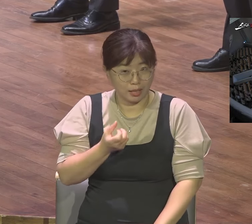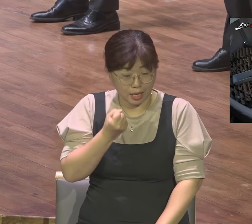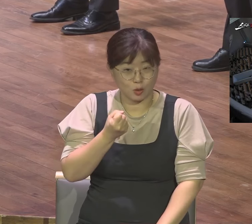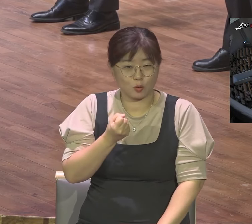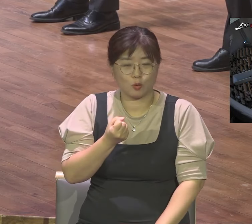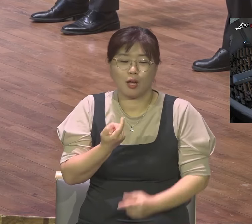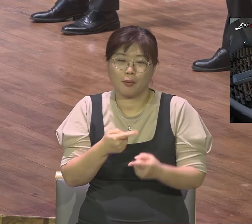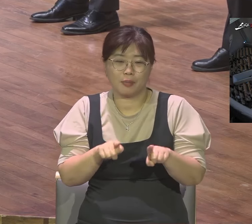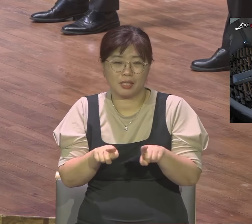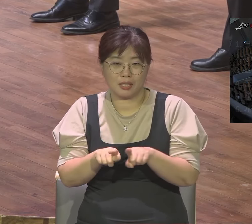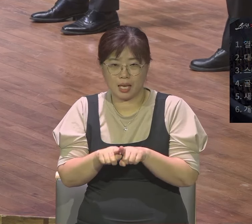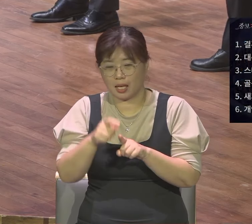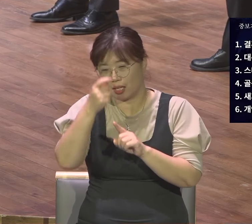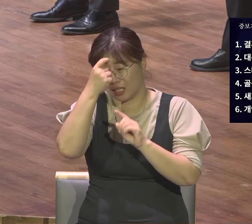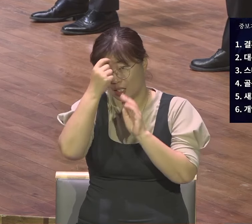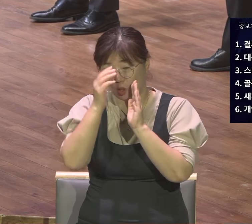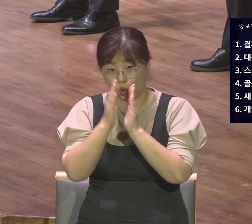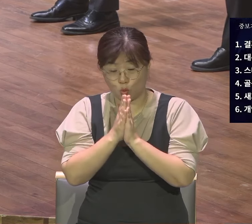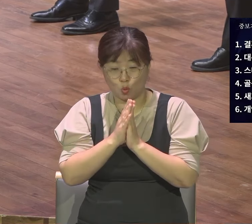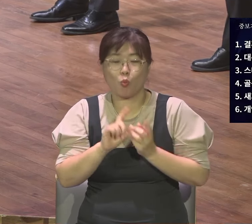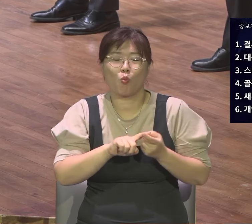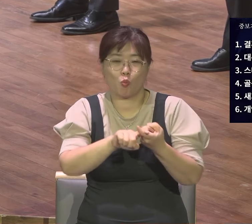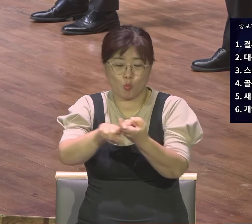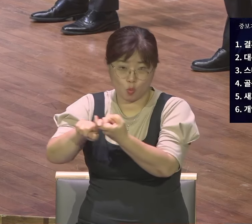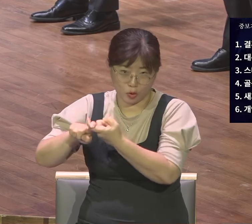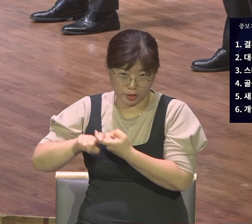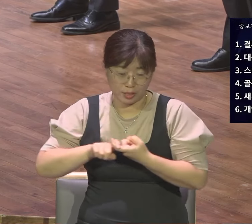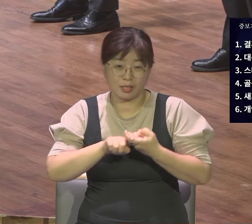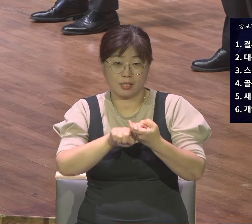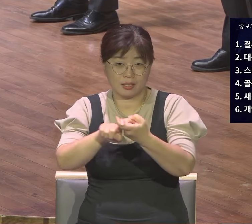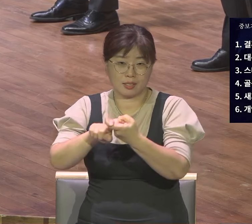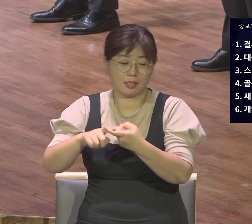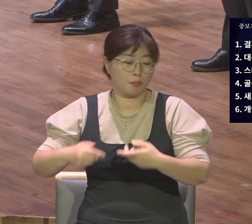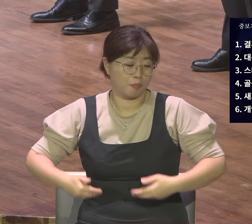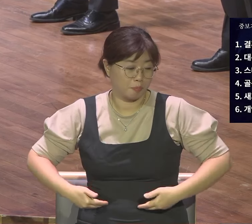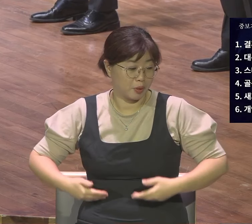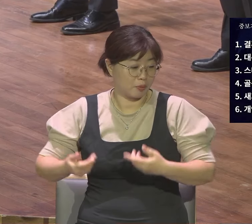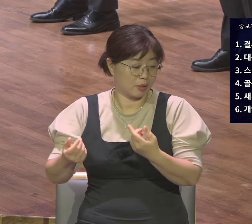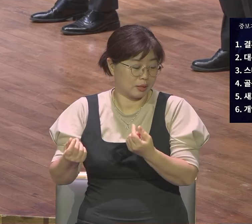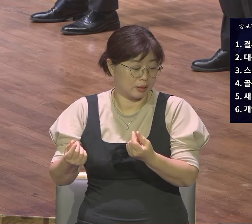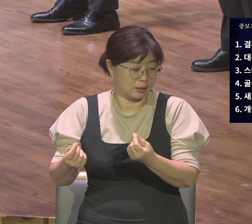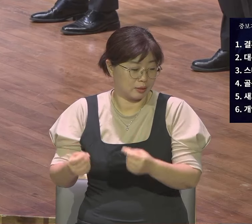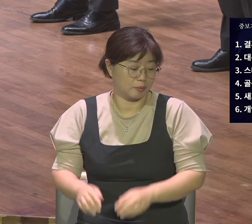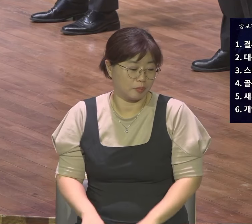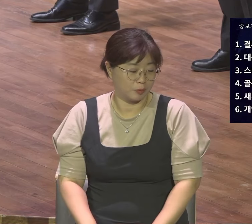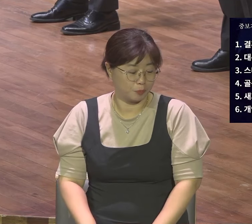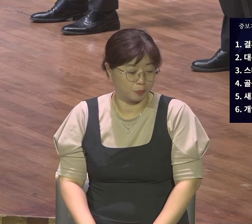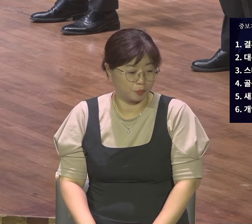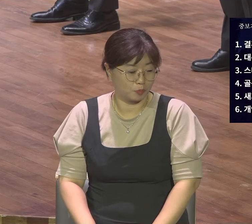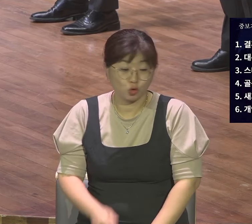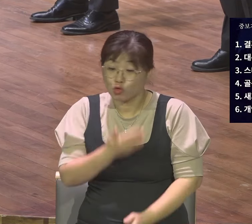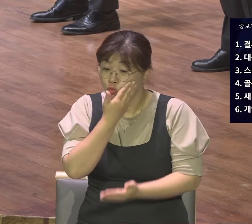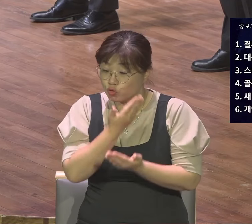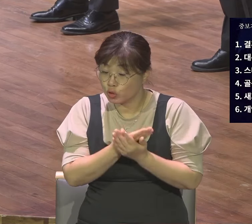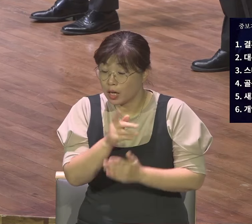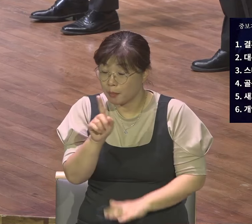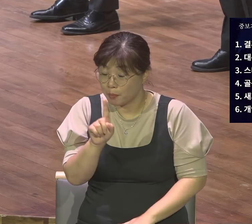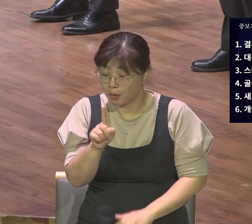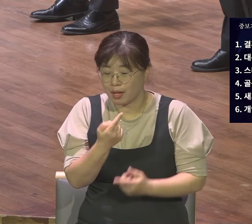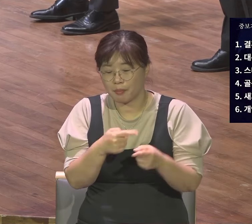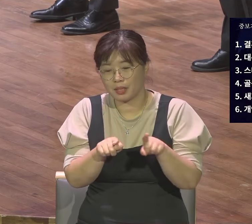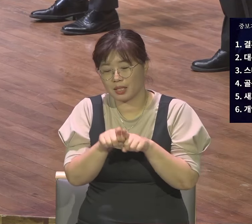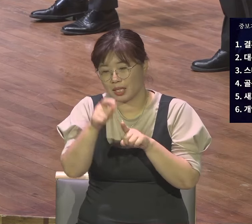시간에 화면에 나오는 우리 기도 제목을 보면서 우리 중보 기도를 하는데, 중요한 영적 사실은 우리가 함께 기도할